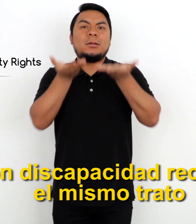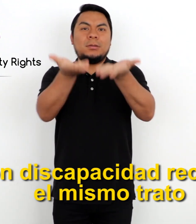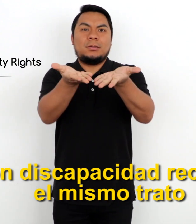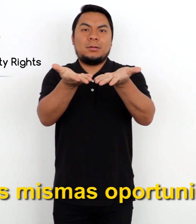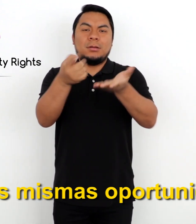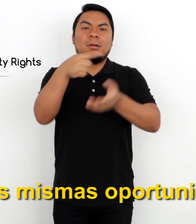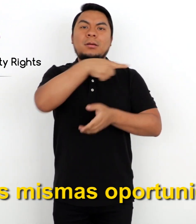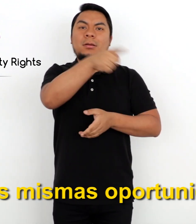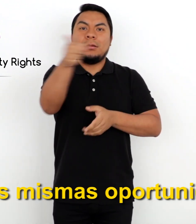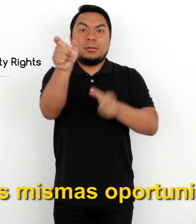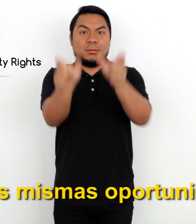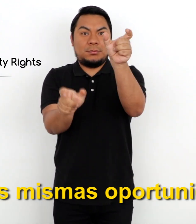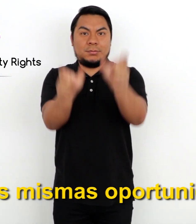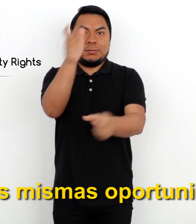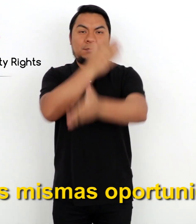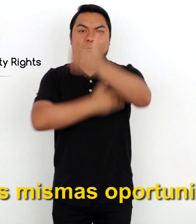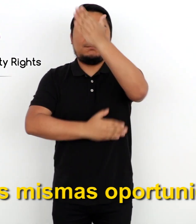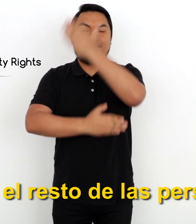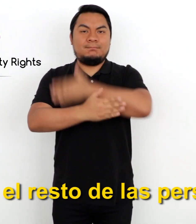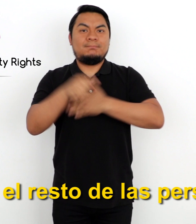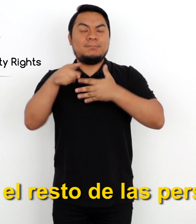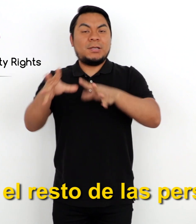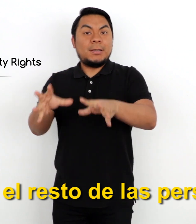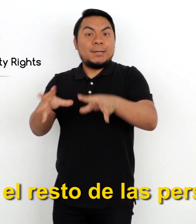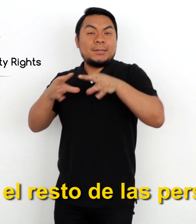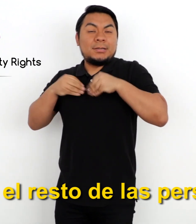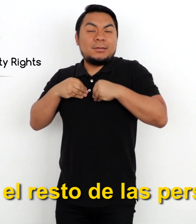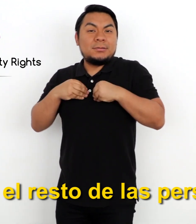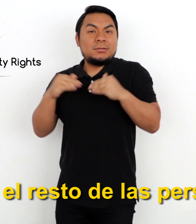trato y las mismas oportunidades que el resto de las personas.